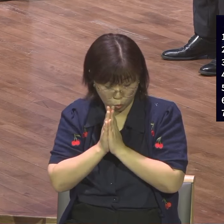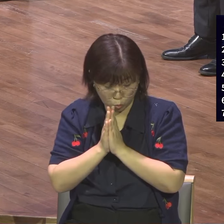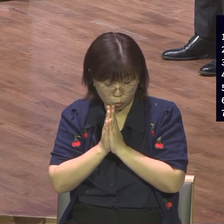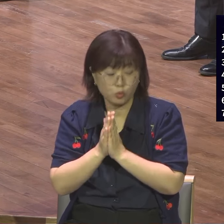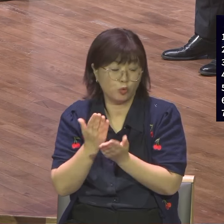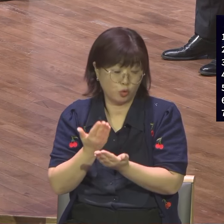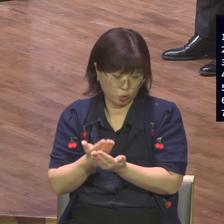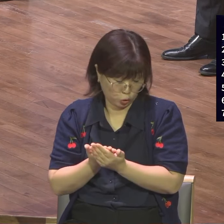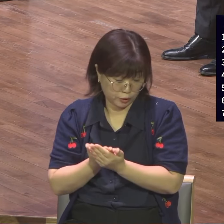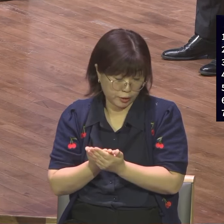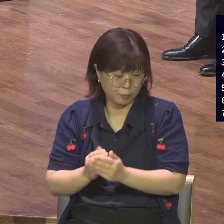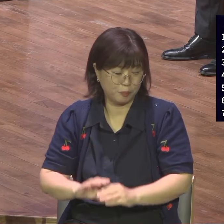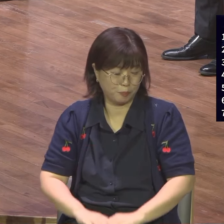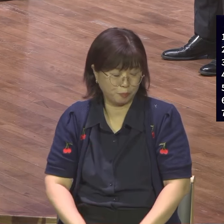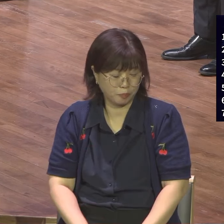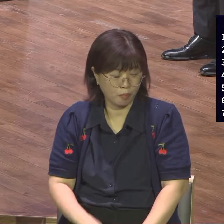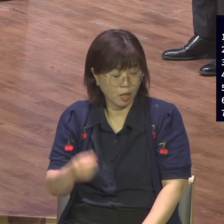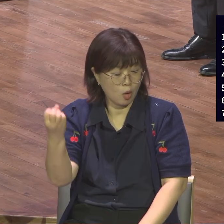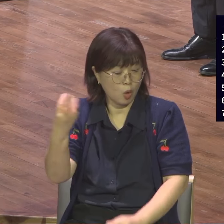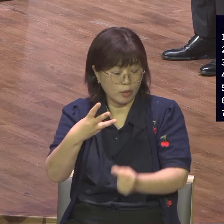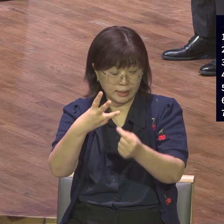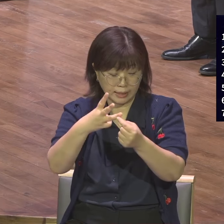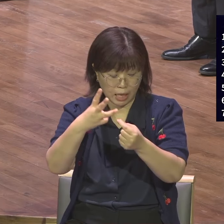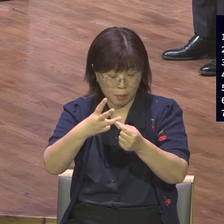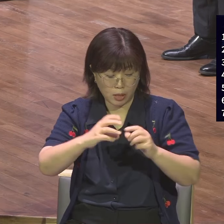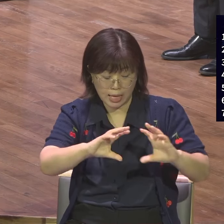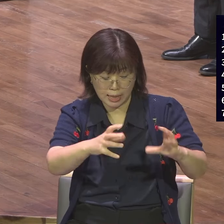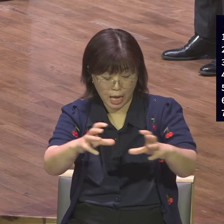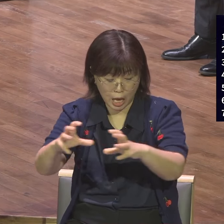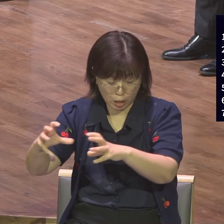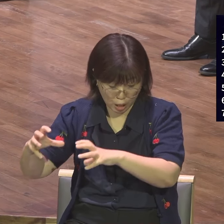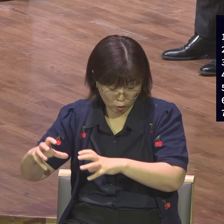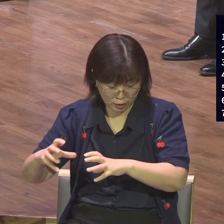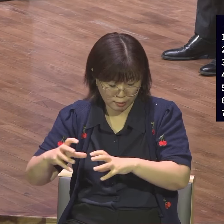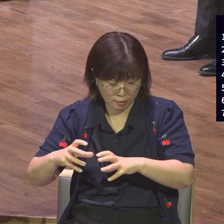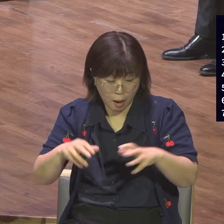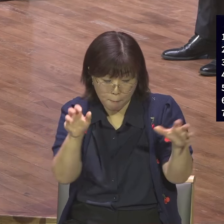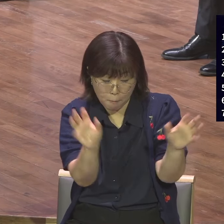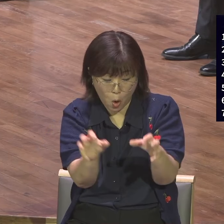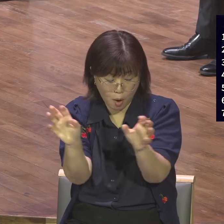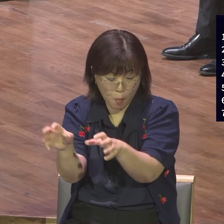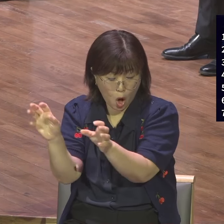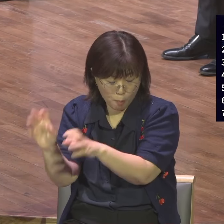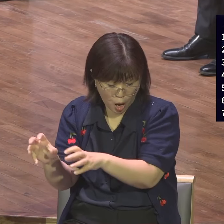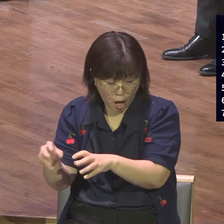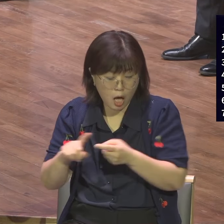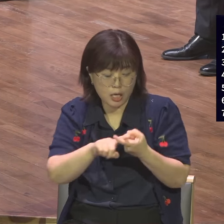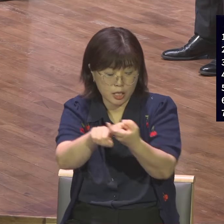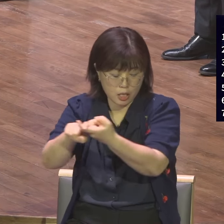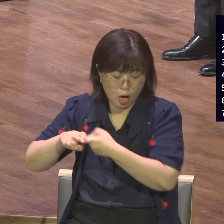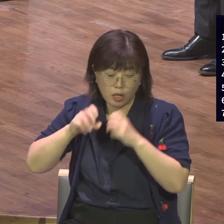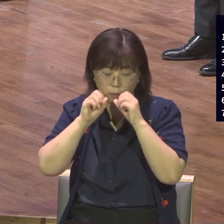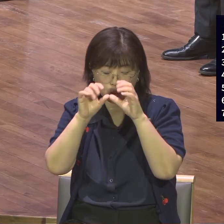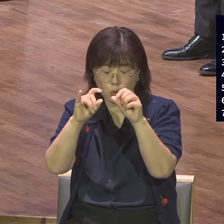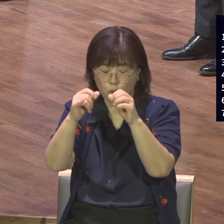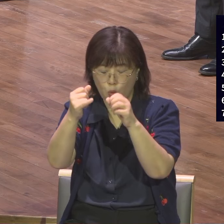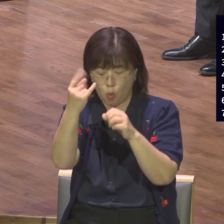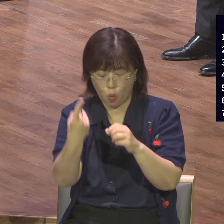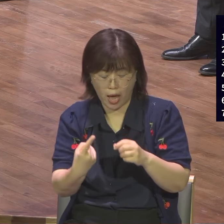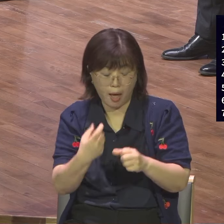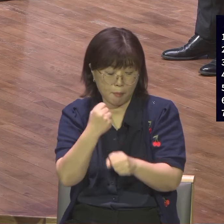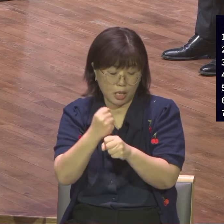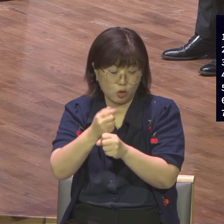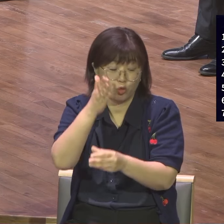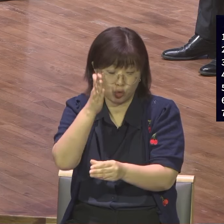모든 렘몬터를 위해서 또 국가 연합 성교회 원대스를 위해서 스타트만 2025와 고리조사 질병 치유를 위해서 세가족 예배와 교회화를 위해서